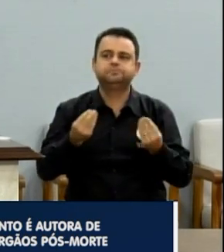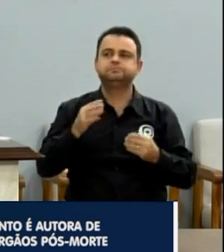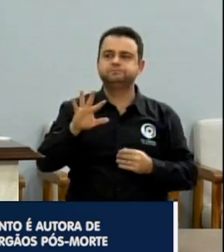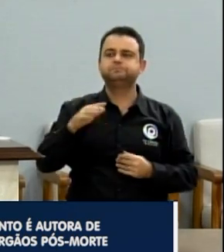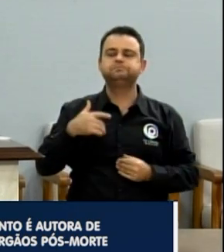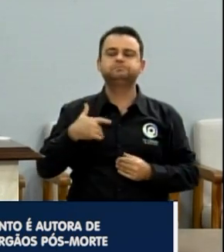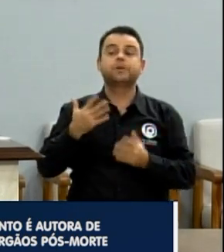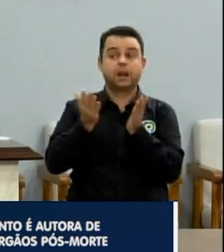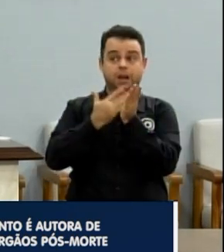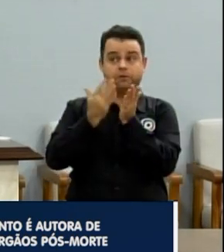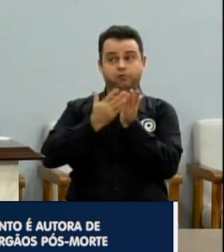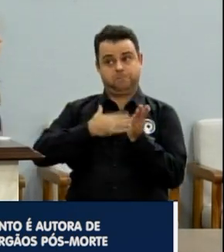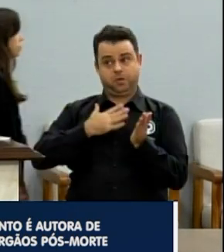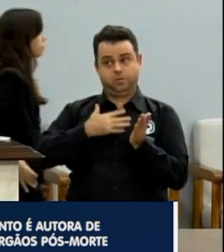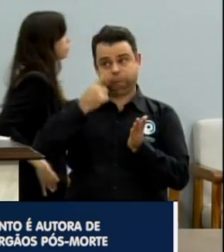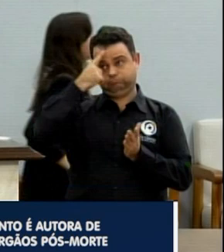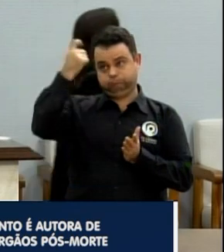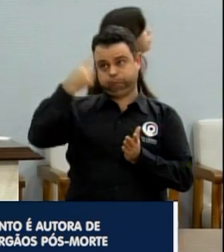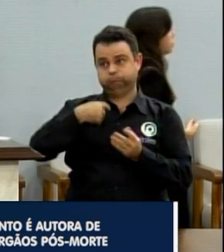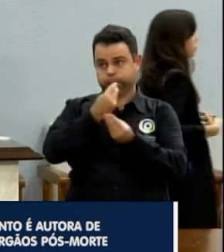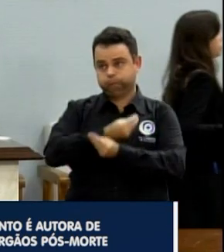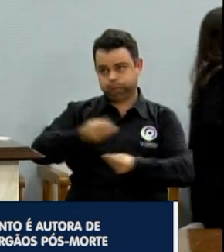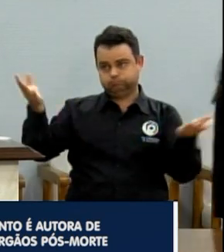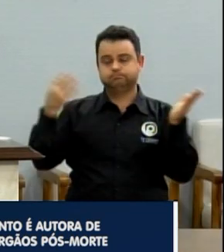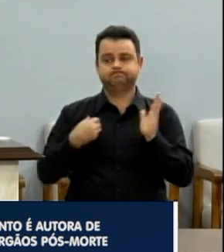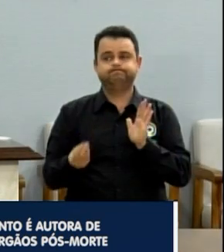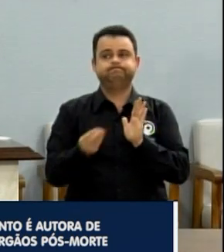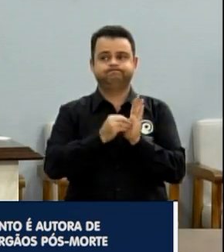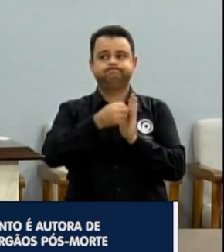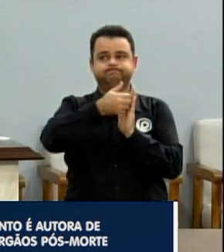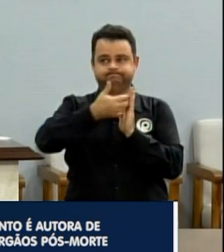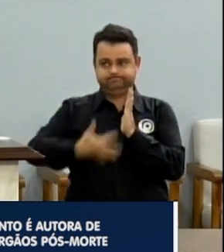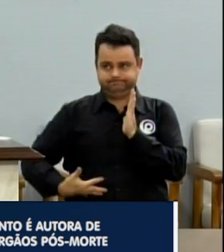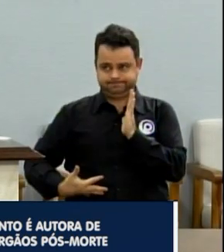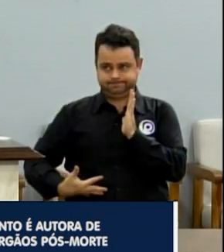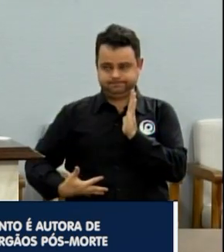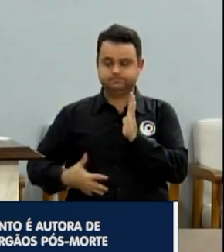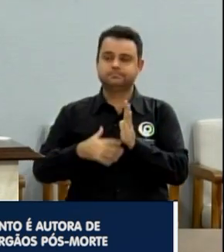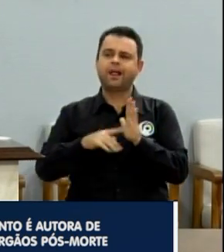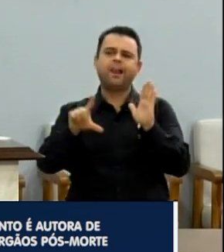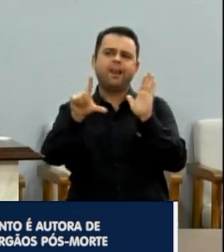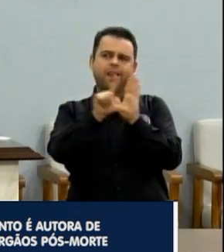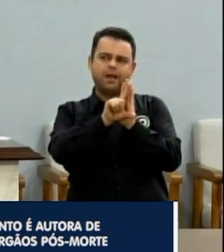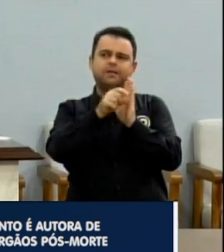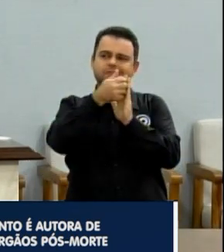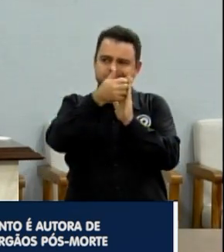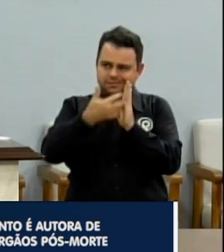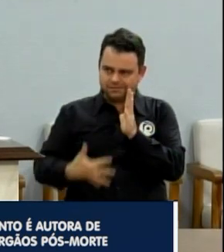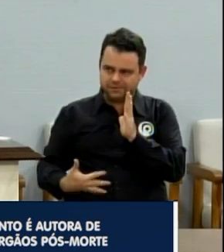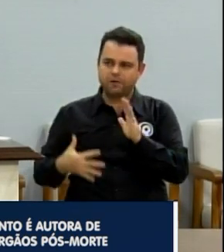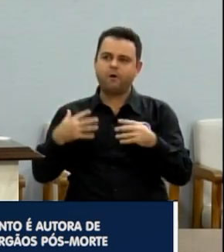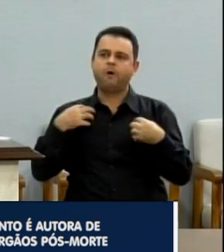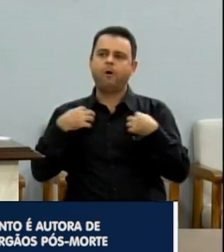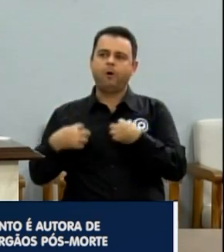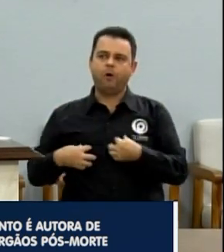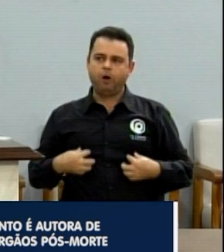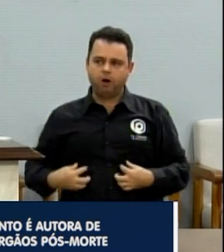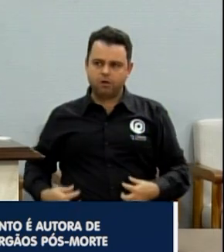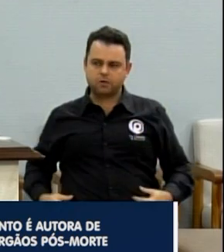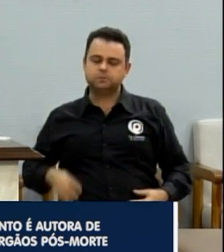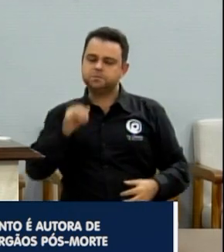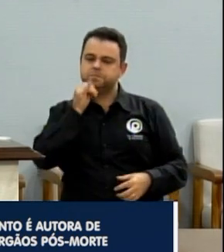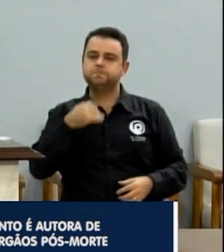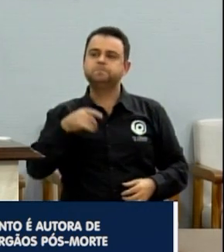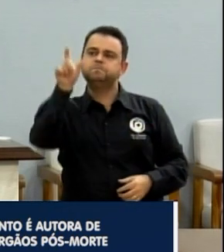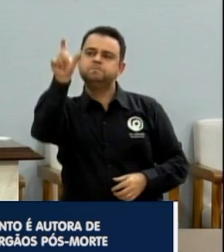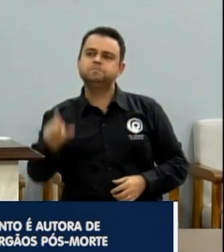do meu livro, a lei de transplantes atual, ela cria um embate entre a autonomia do doador, ou seja,